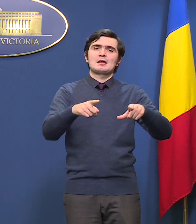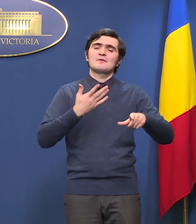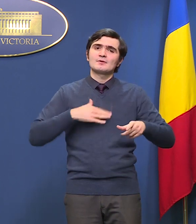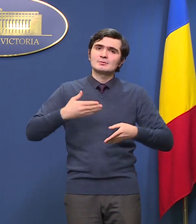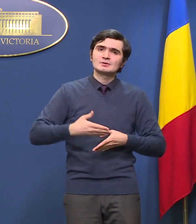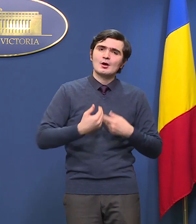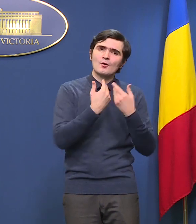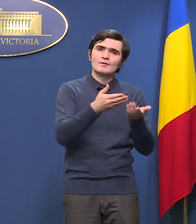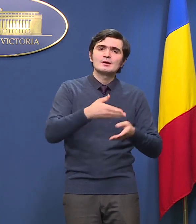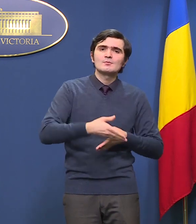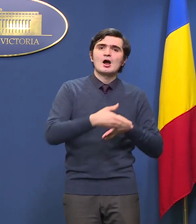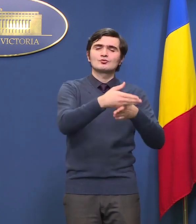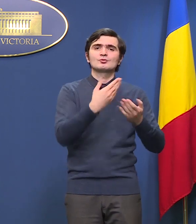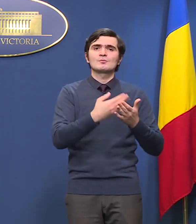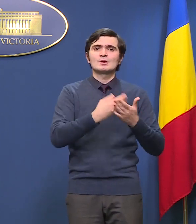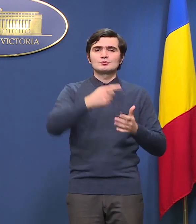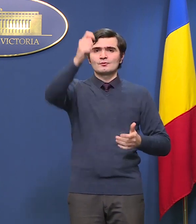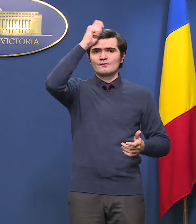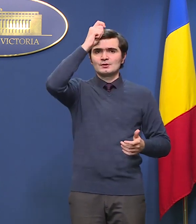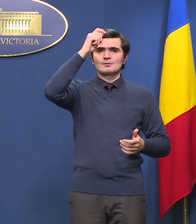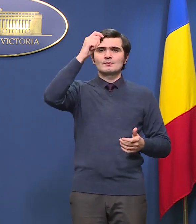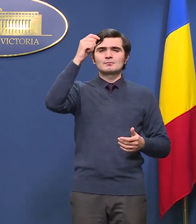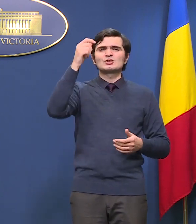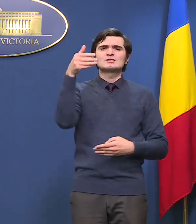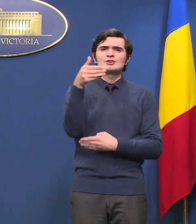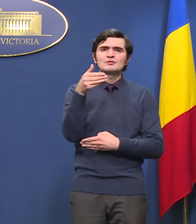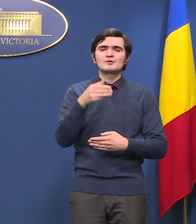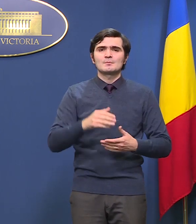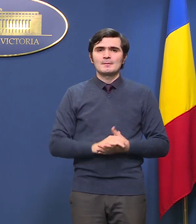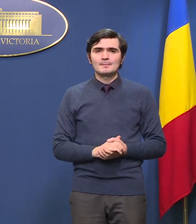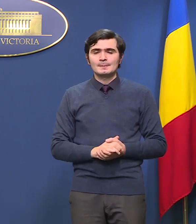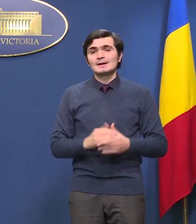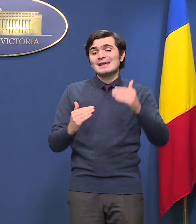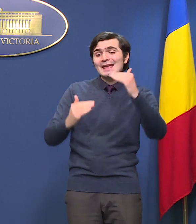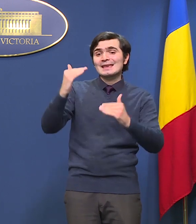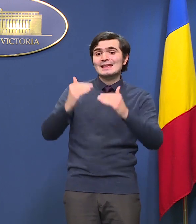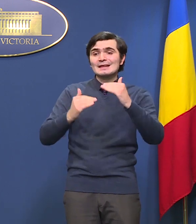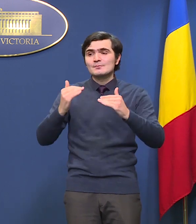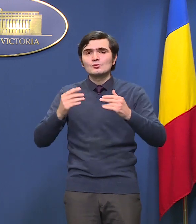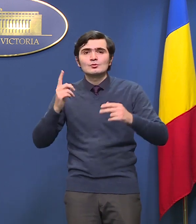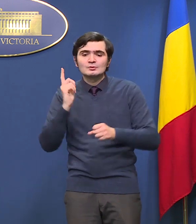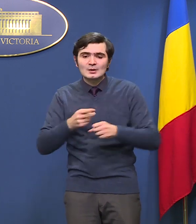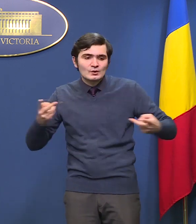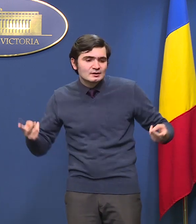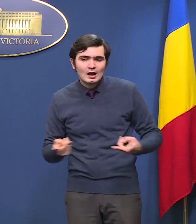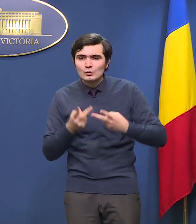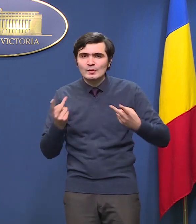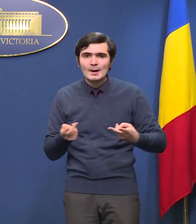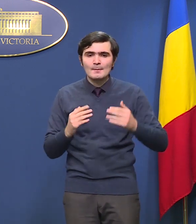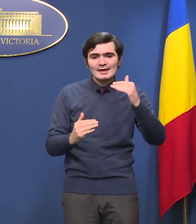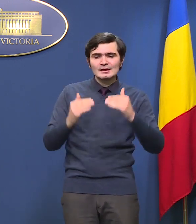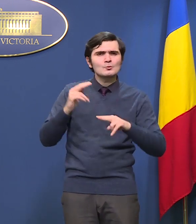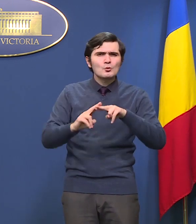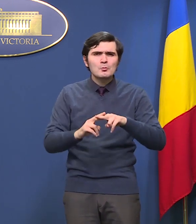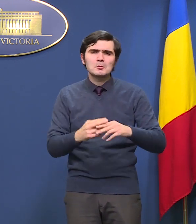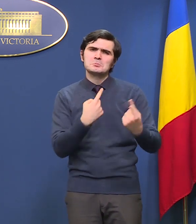ajutor către companii și cetățeni care se află în dificultate. Echilibru trebuie căutat și trebuie căutat prin